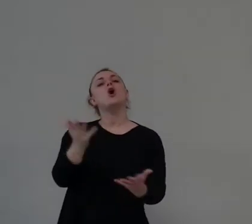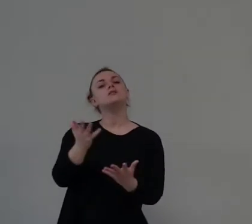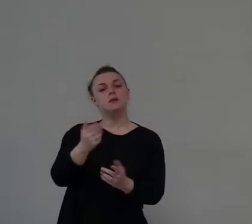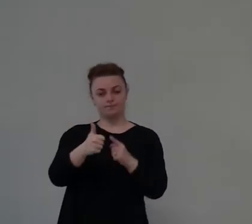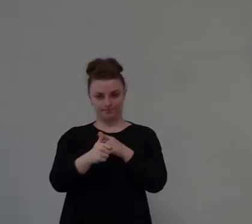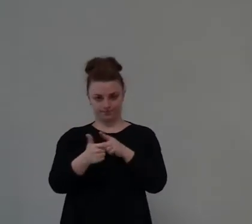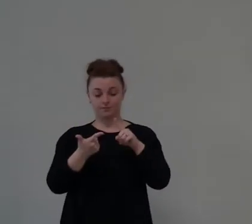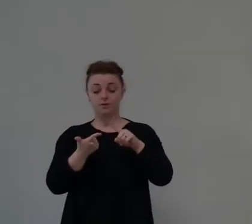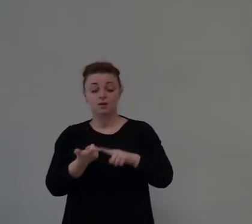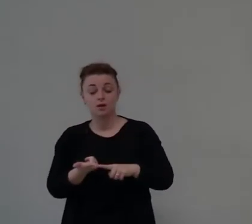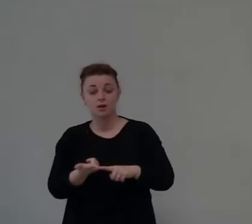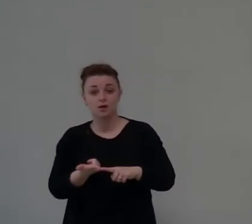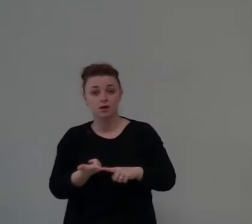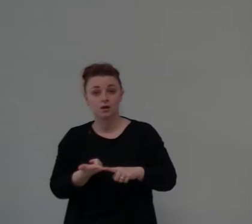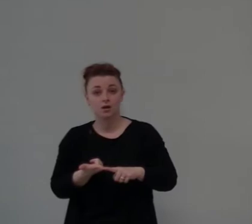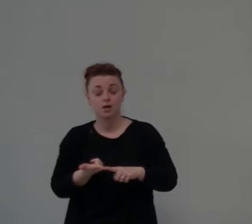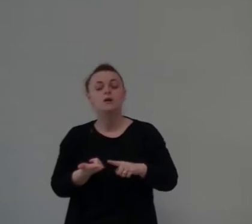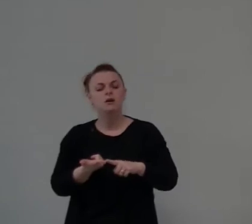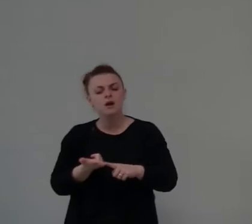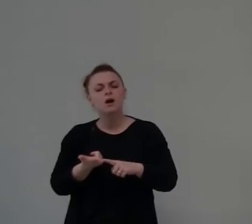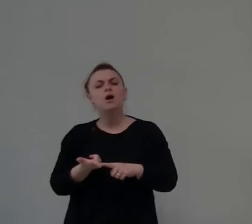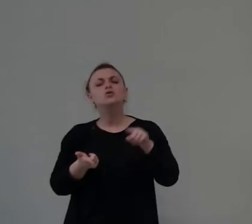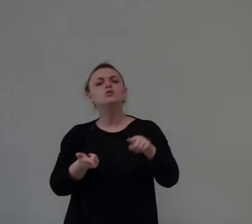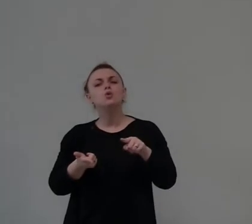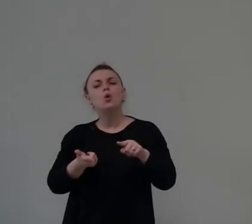è: come fai a sapere che proprio Dio parla?